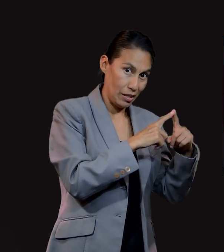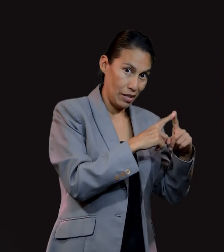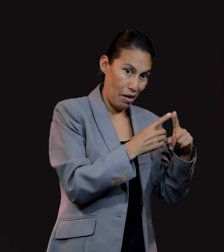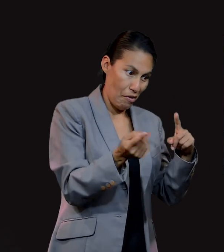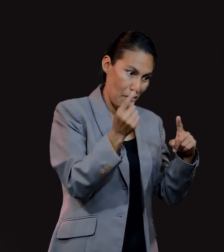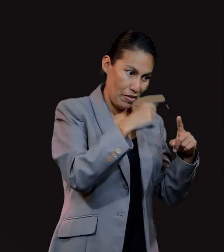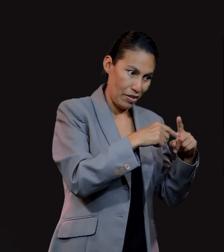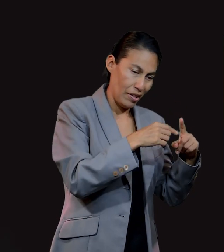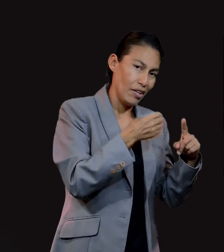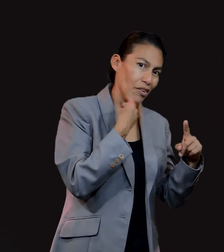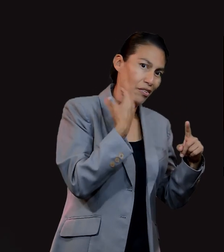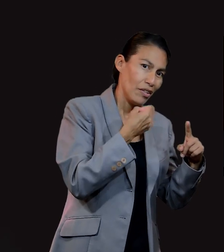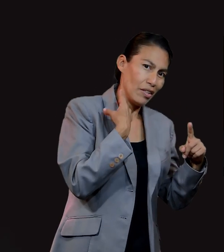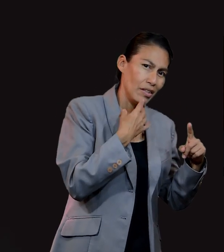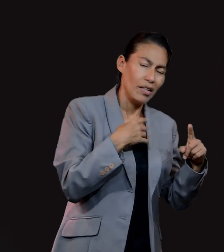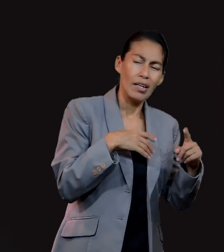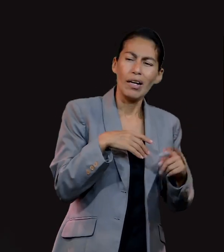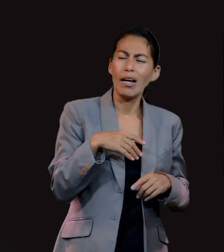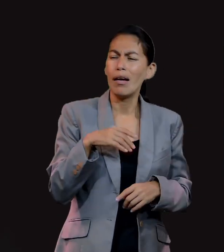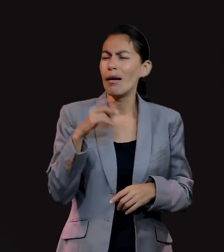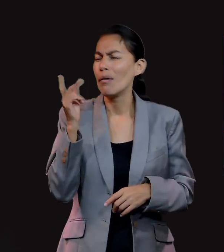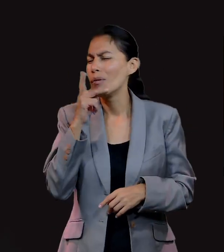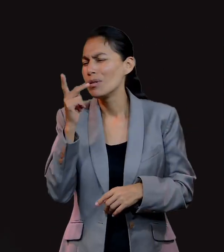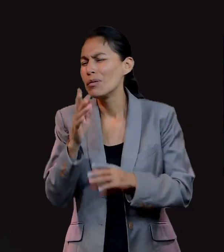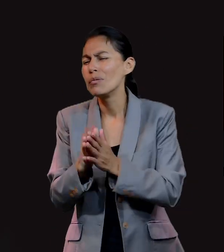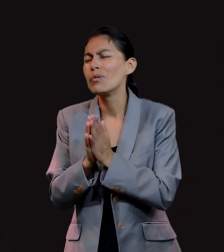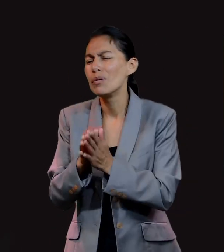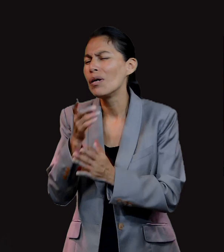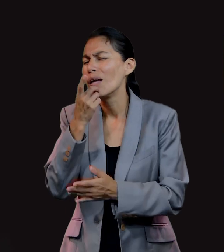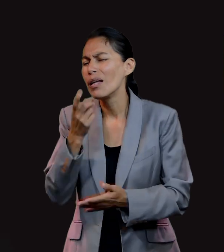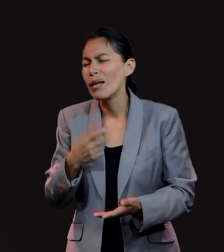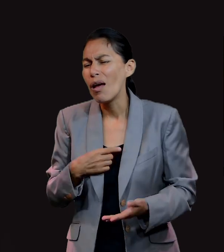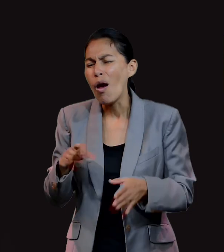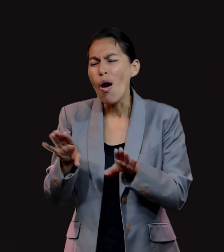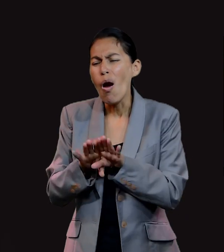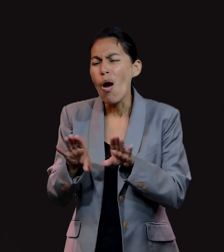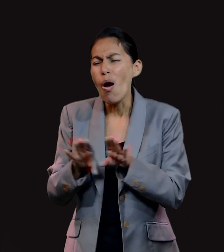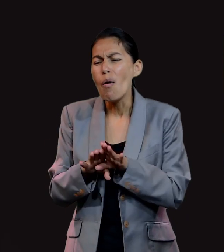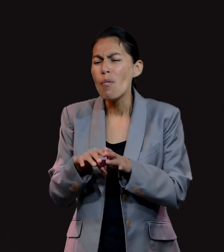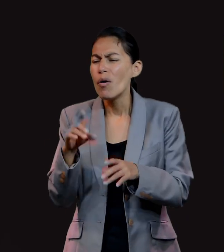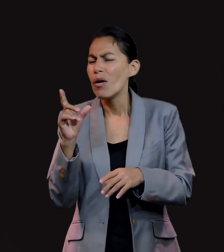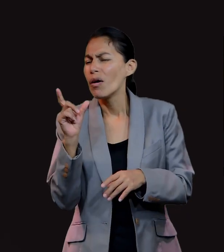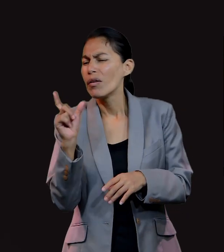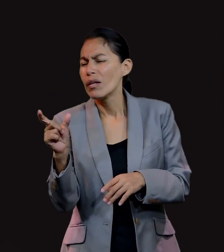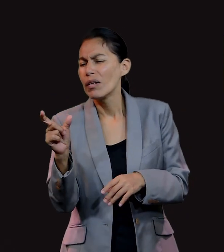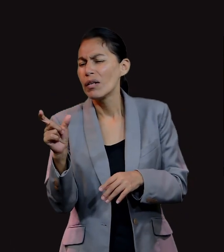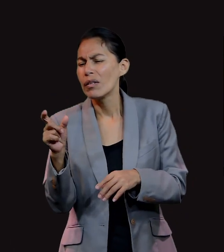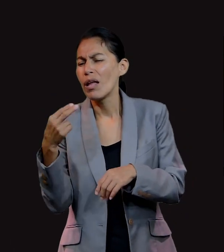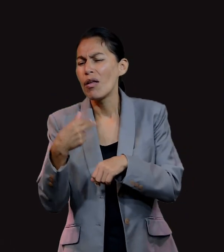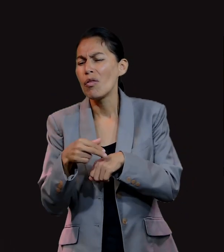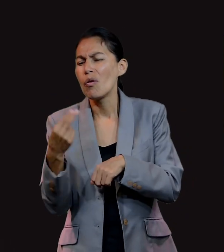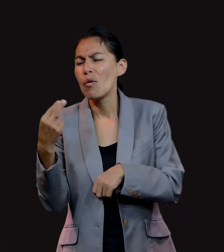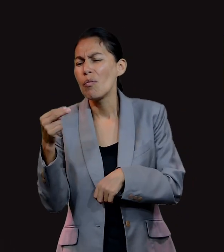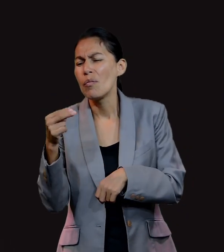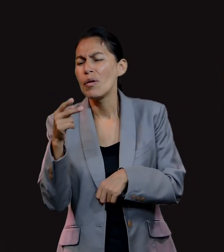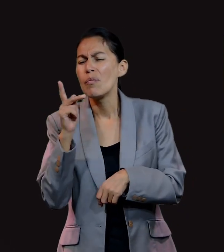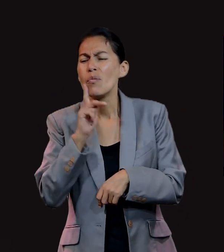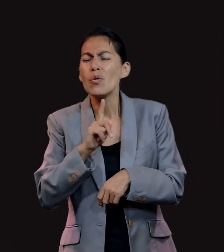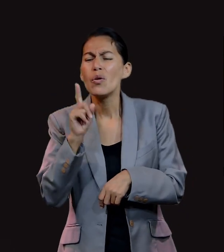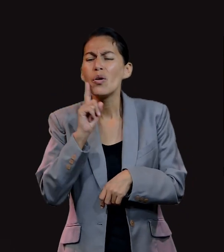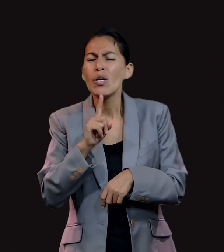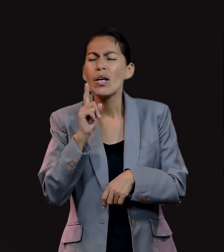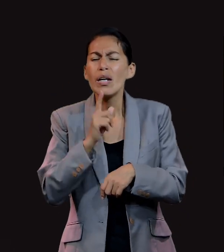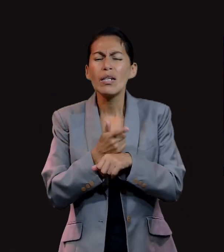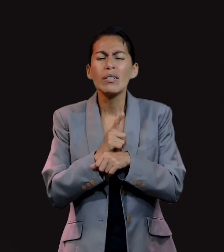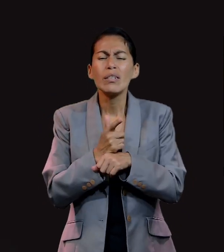campaña y me llaman los hermanos y dice pastor quiero que nos ayude a sacar una duda como hizo usted para